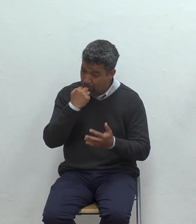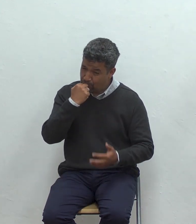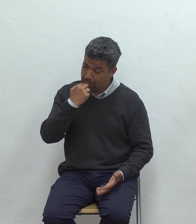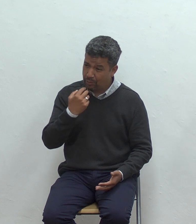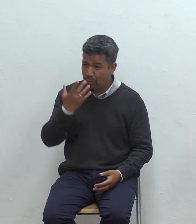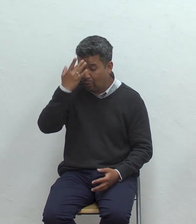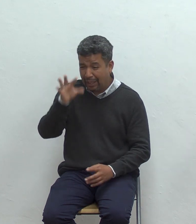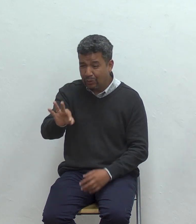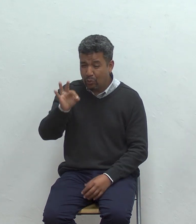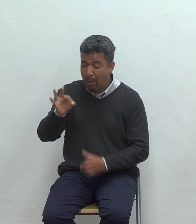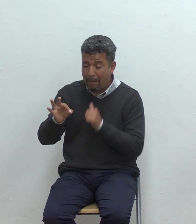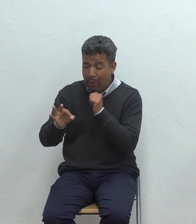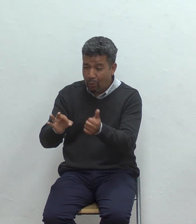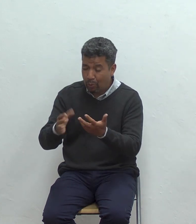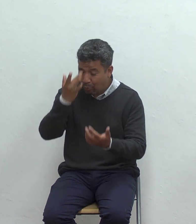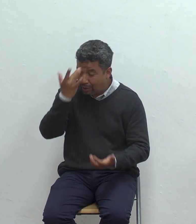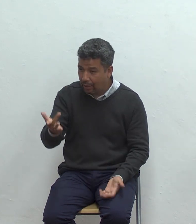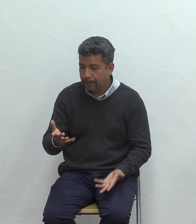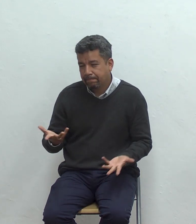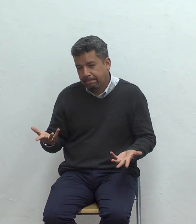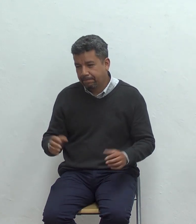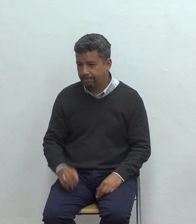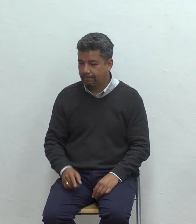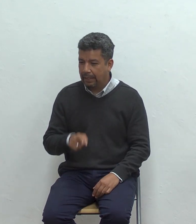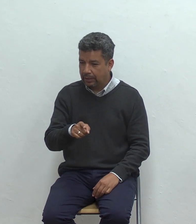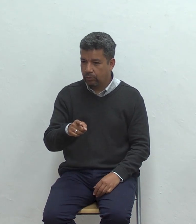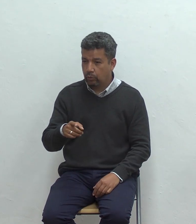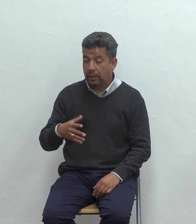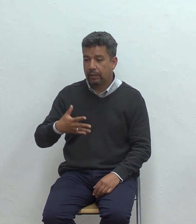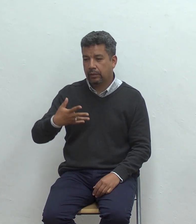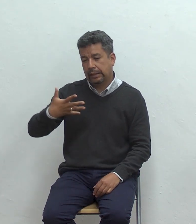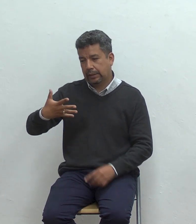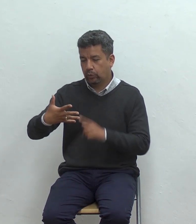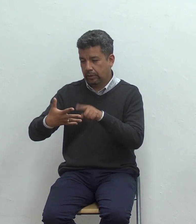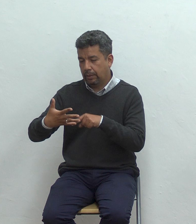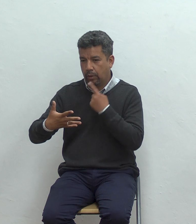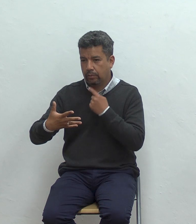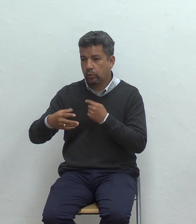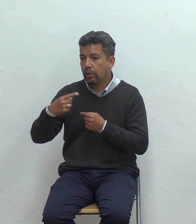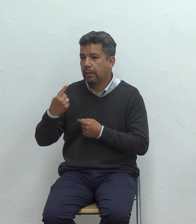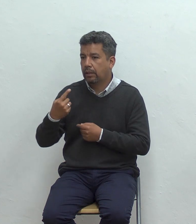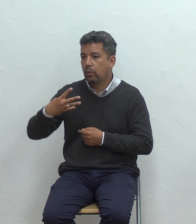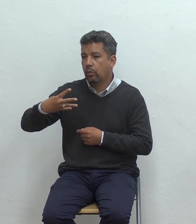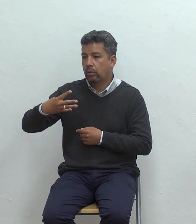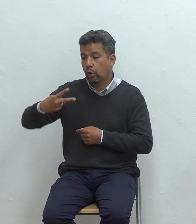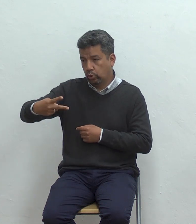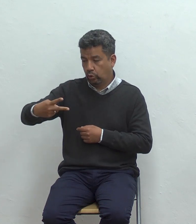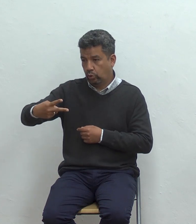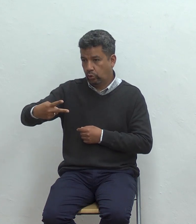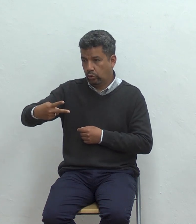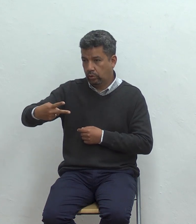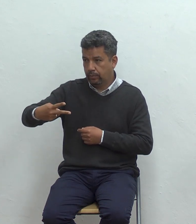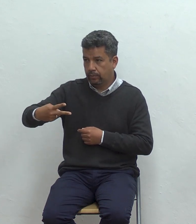cómo escogió lo peor? No, pero escogió lo peor. Bueno, en este caso no hay 5 opciones. En este caso solamente son 2